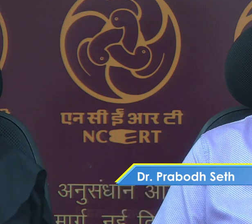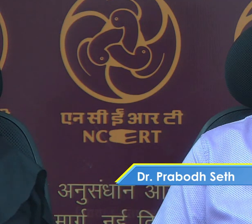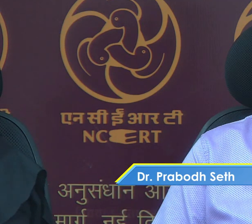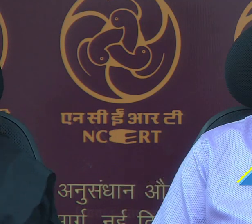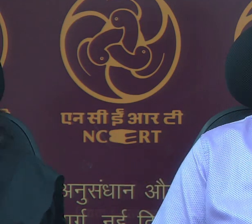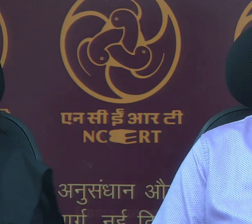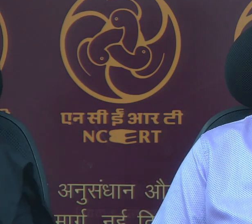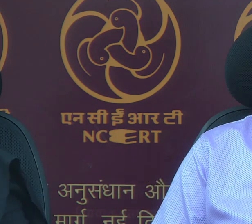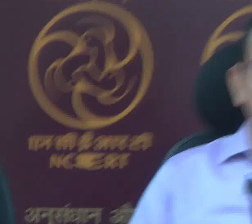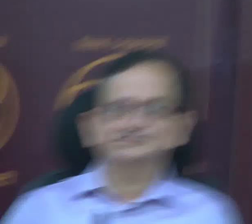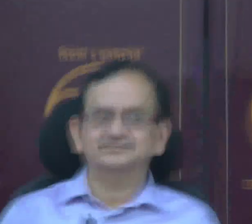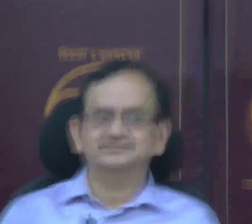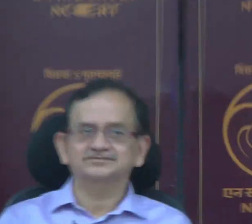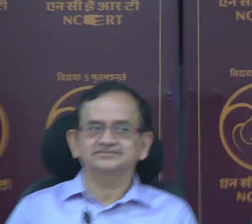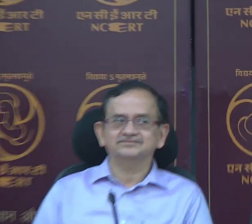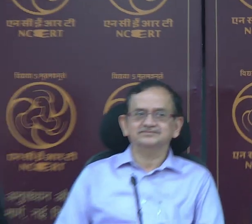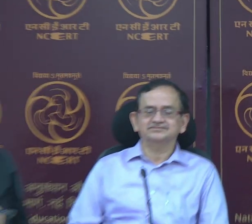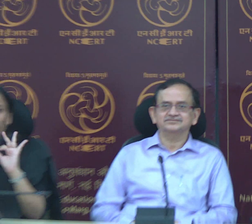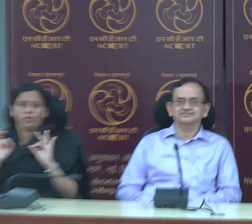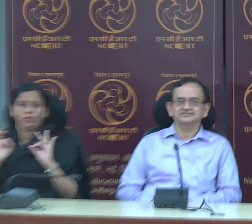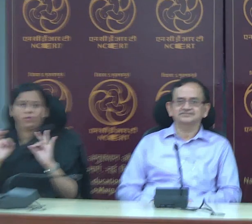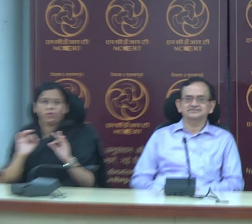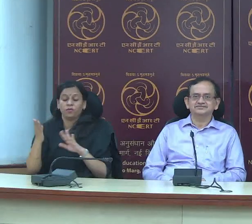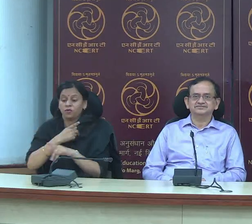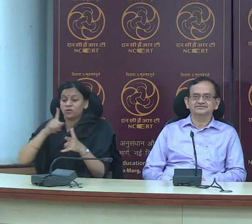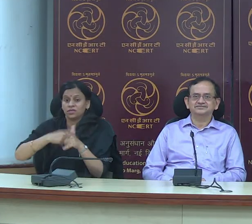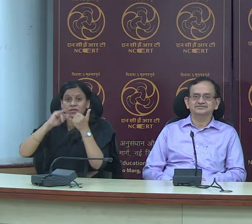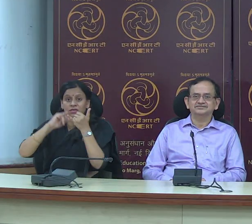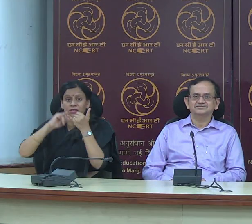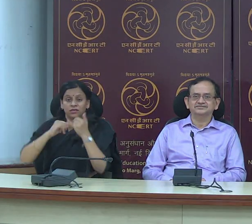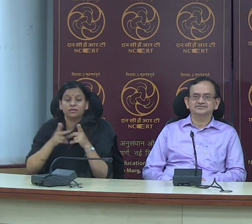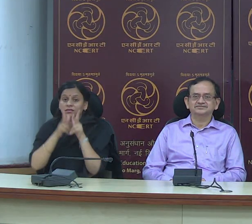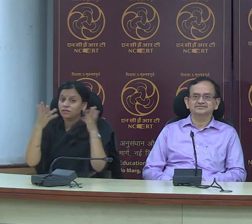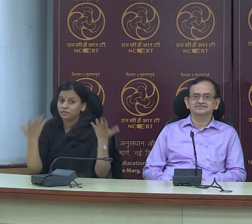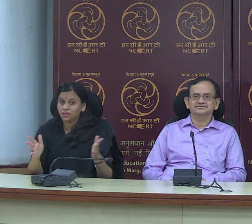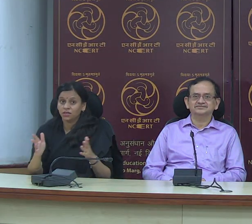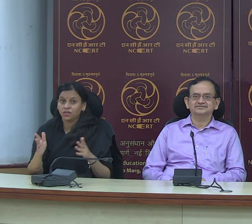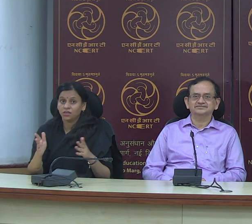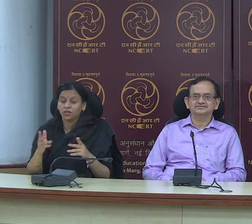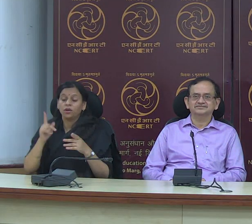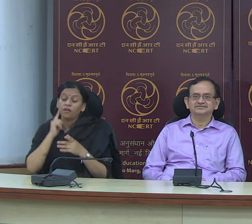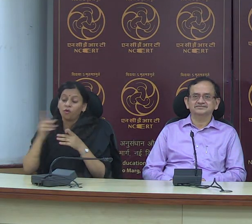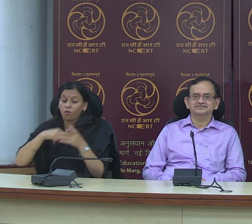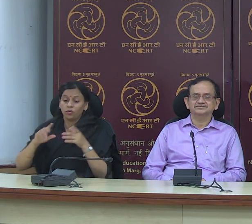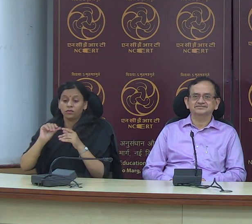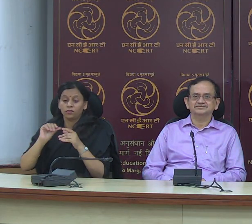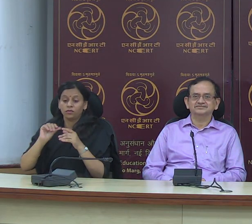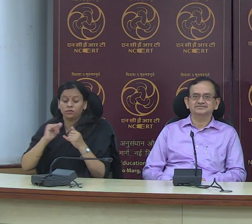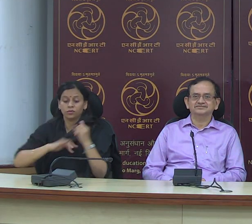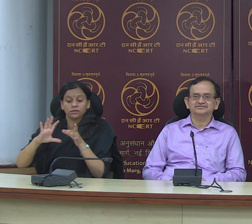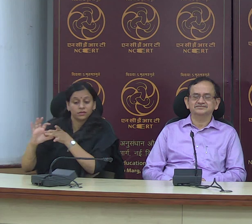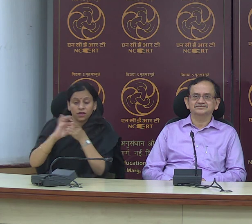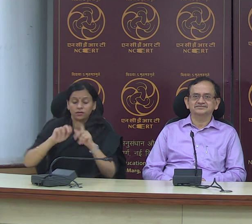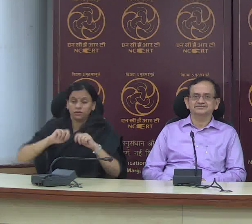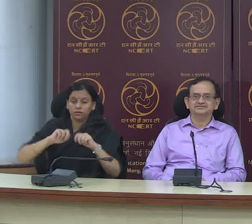डेफ पीपल आर नॉट इक्वल। और यहाँ पर अभी प्रमोद सर से आप सब ने ये जाना कि कैसे उन्हें मुख्य धारा में जोड़ने के लिए हमारे ये सब प्रयास जारी